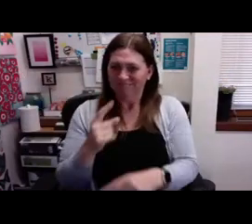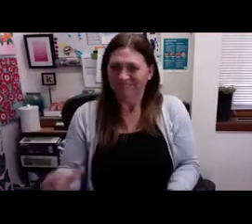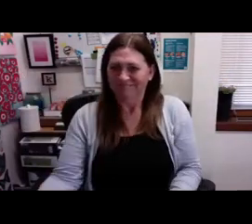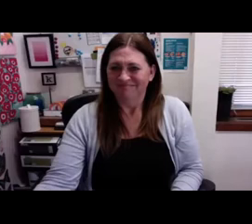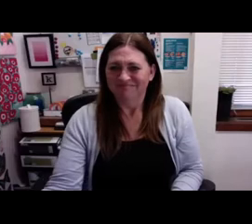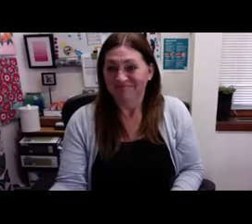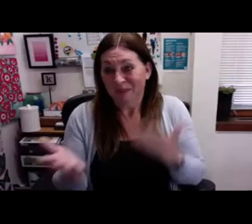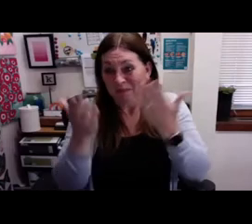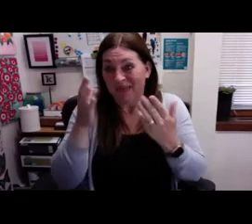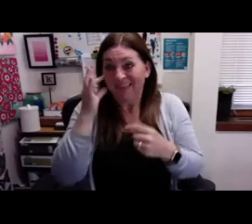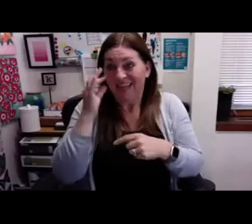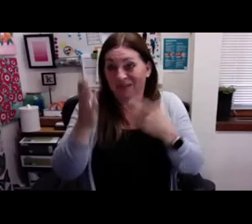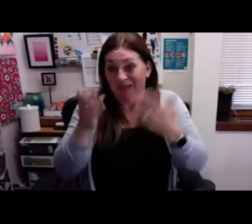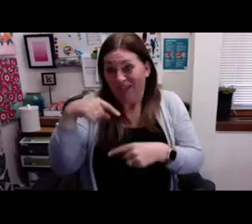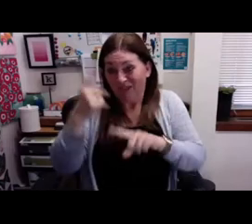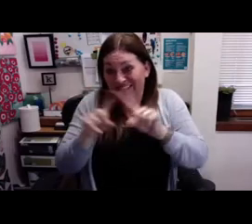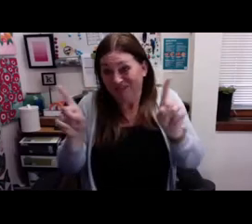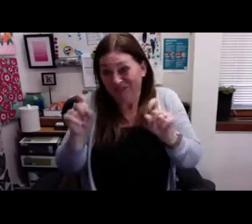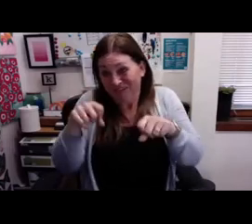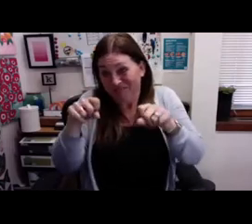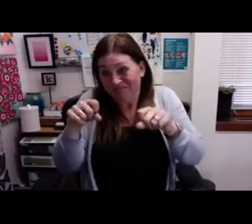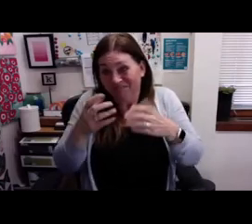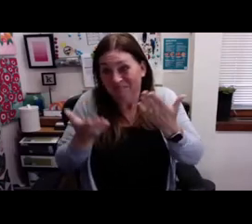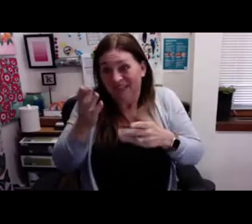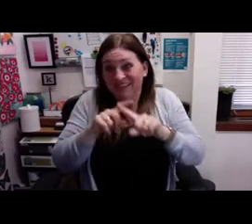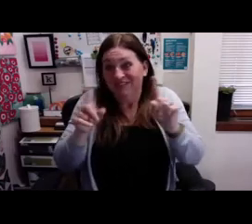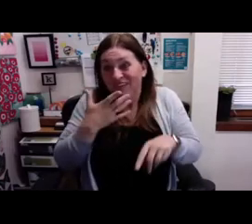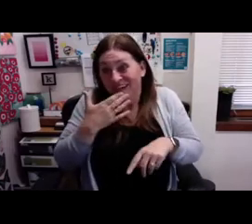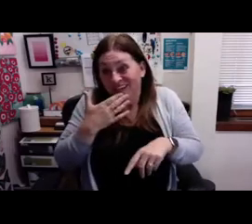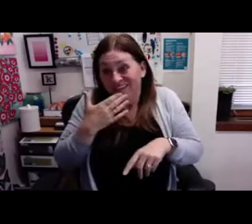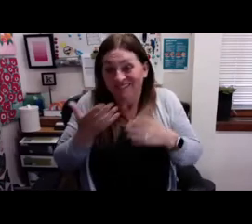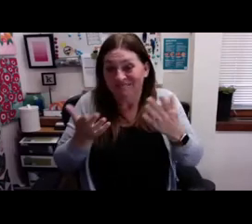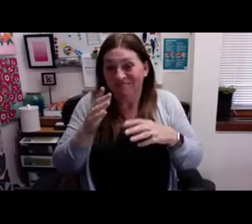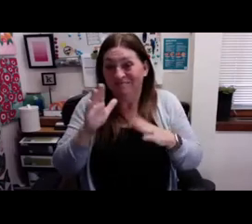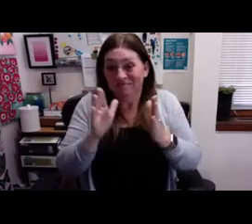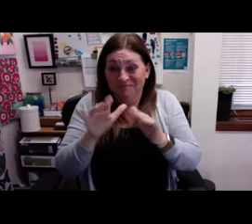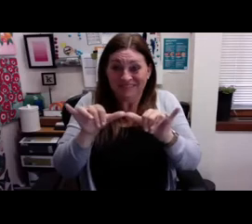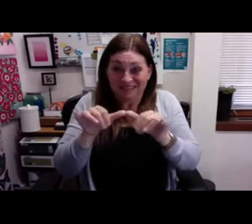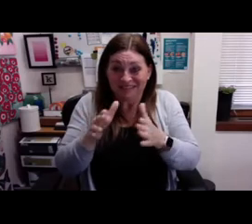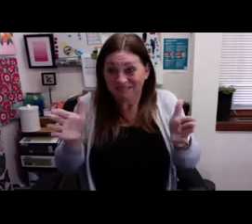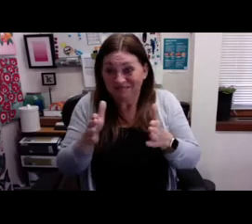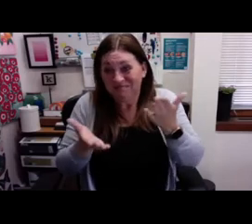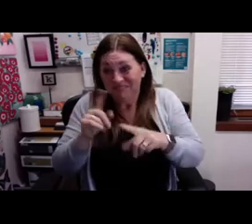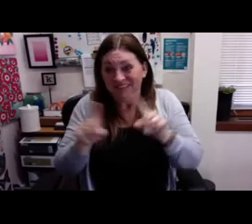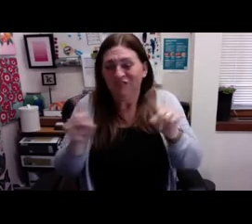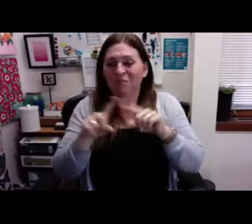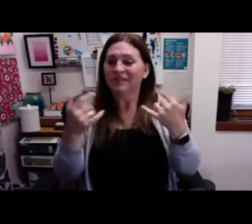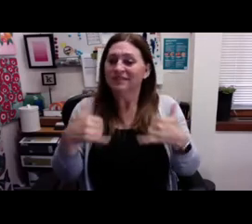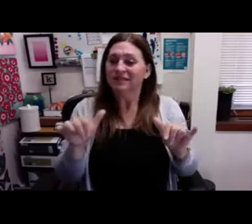in both these modalities, en ambas estas modalidades, el niño podría lucir diferente,